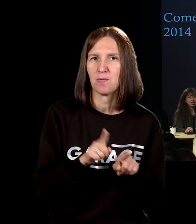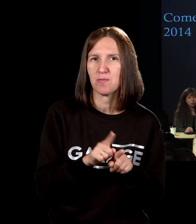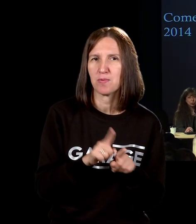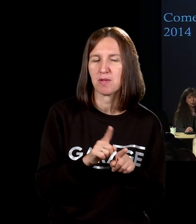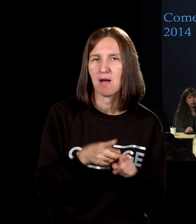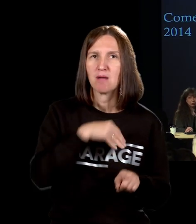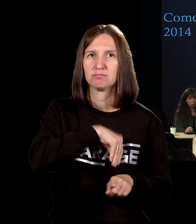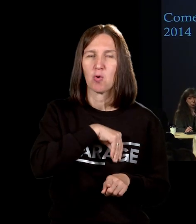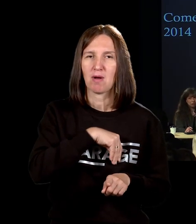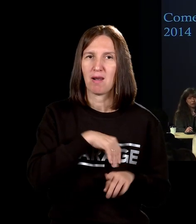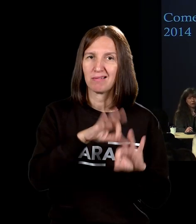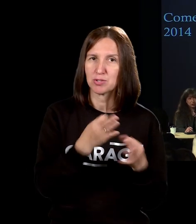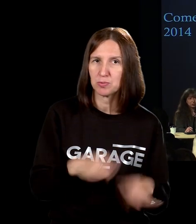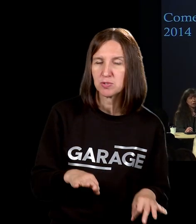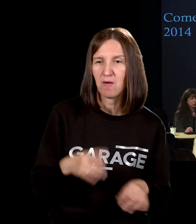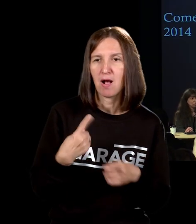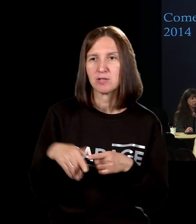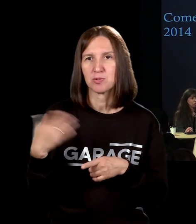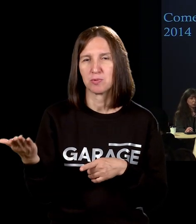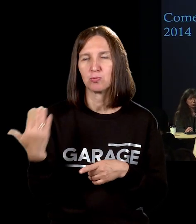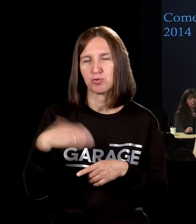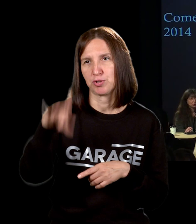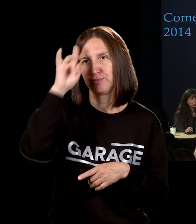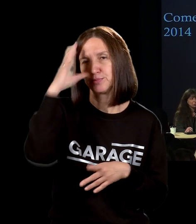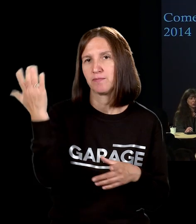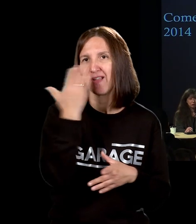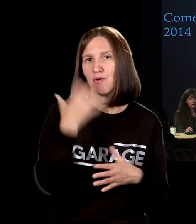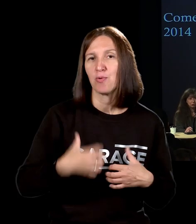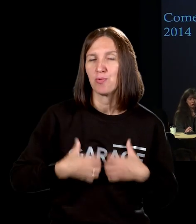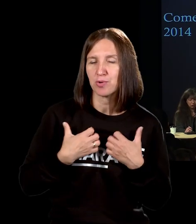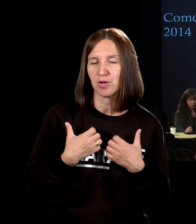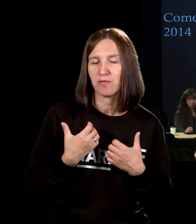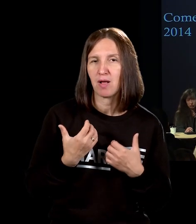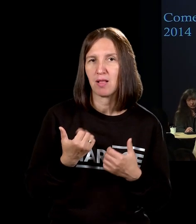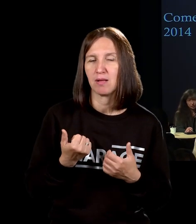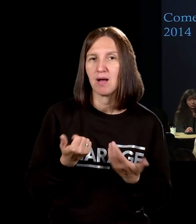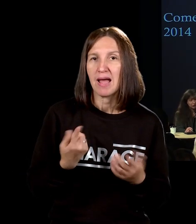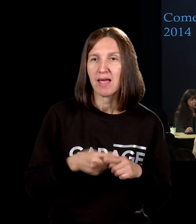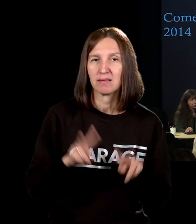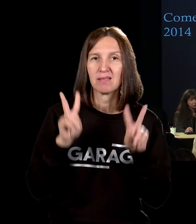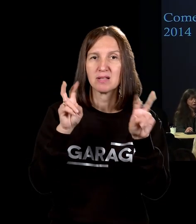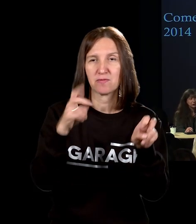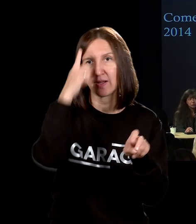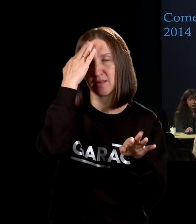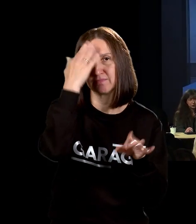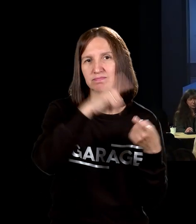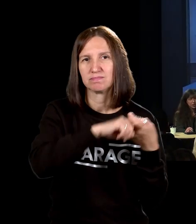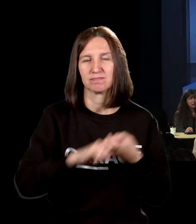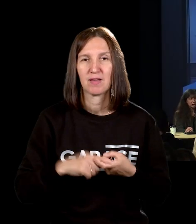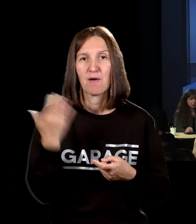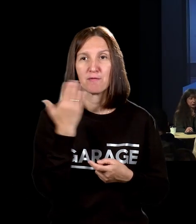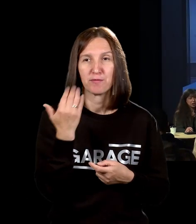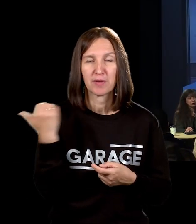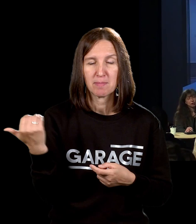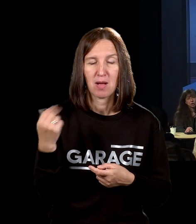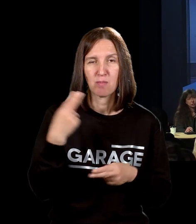выносимости, это то, что, как бы, это то название, это отсылка к этому фильму, который братья Чепманы предлагают для своей выставки. Иди и смотри.